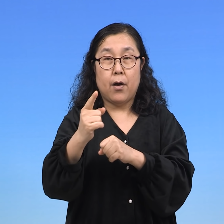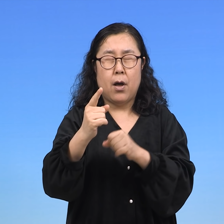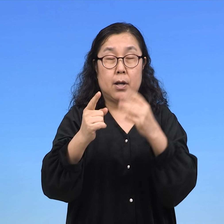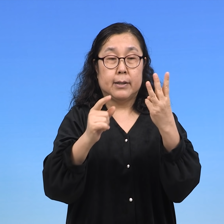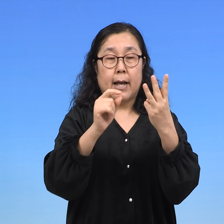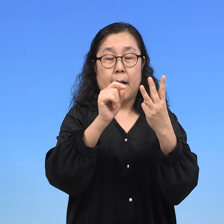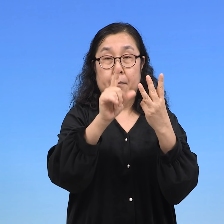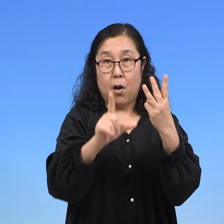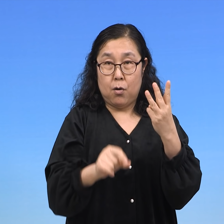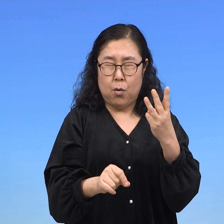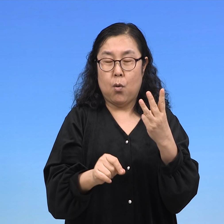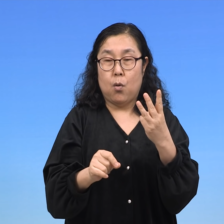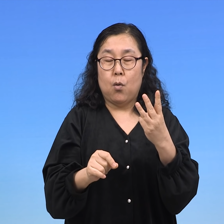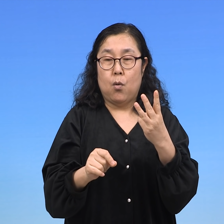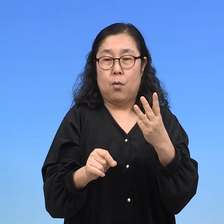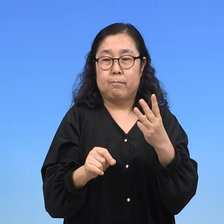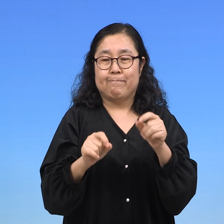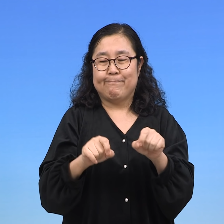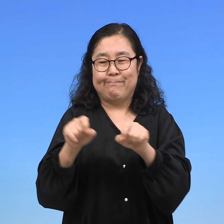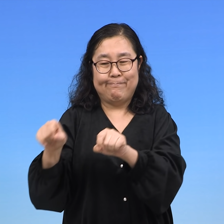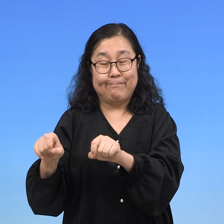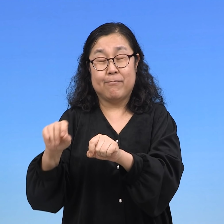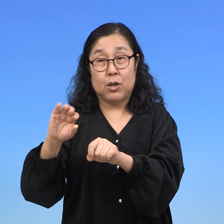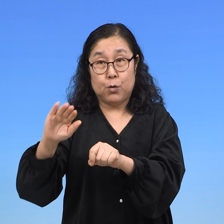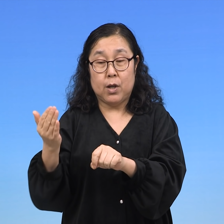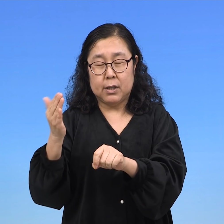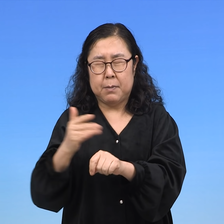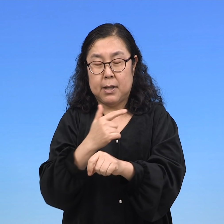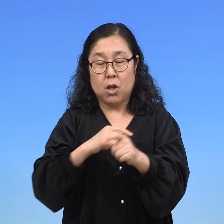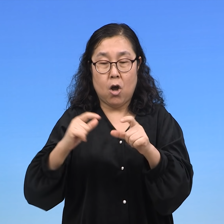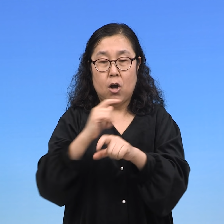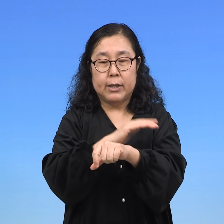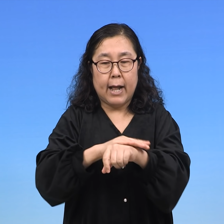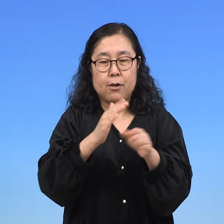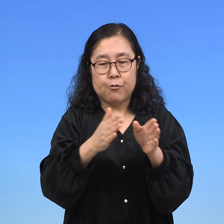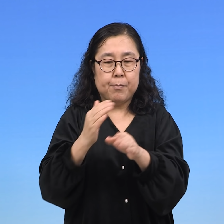생각합니다. 왜? 더 잘 준비할 수 있게 되거든요. 결론을 맺습니다.